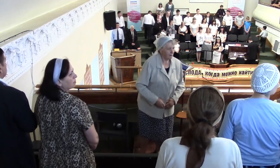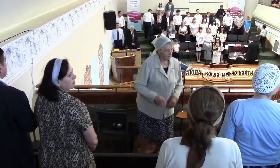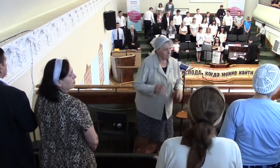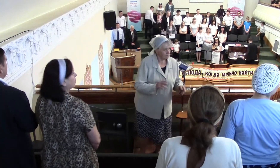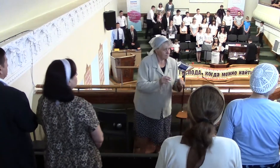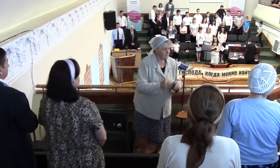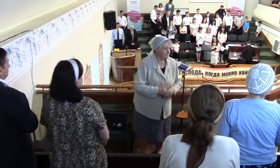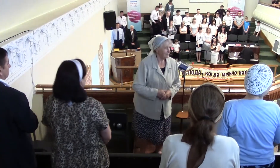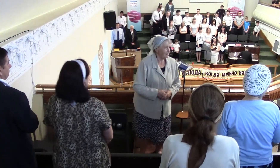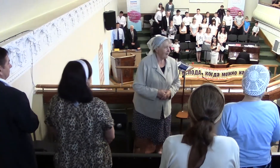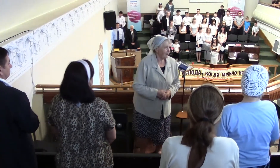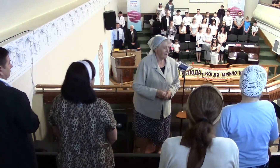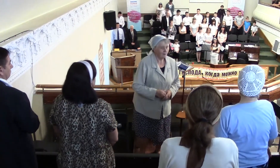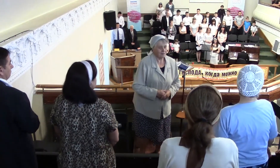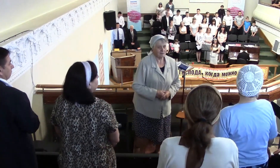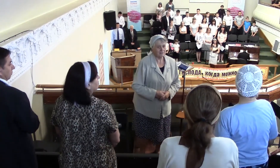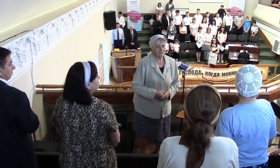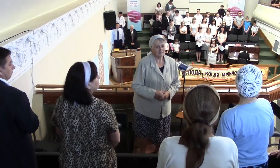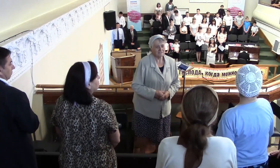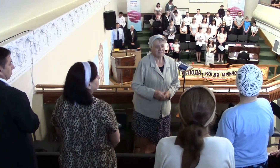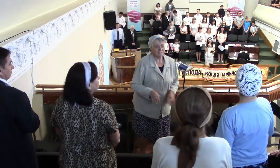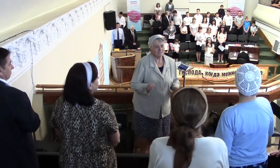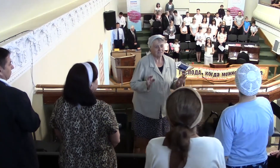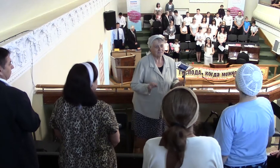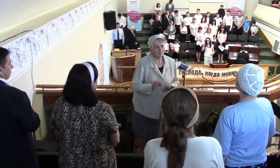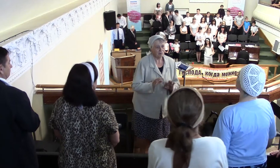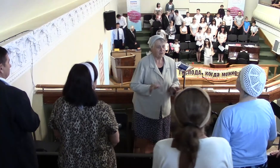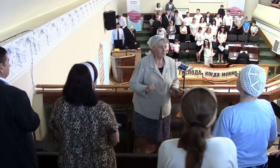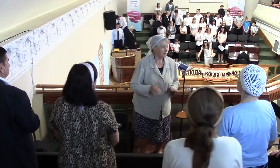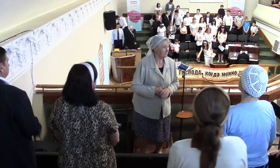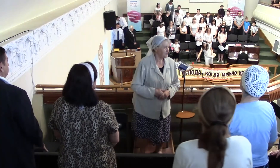Номер 426. На далеком холме старый крест виден мне.